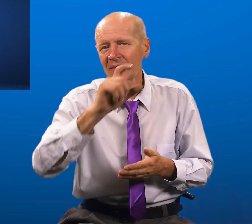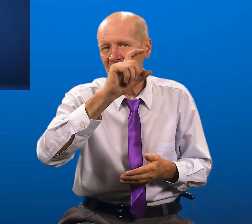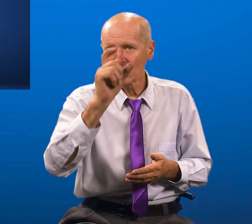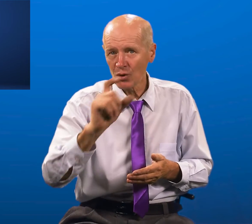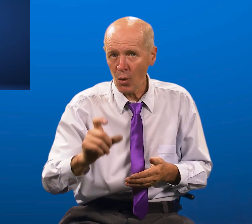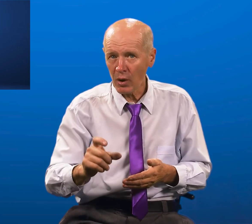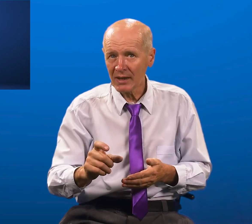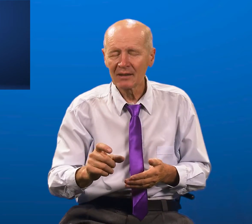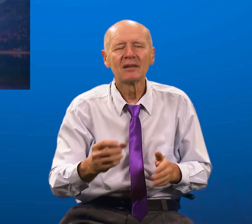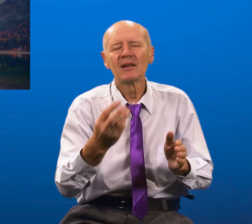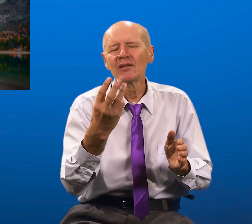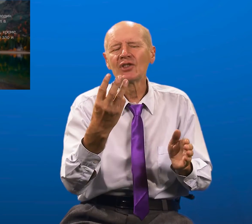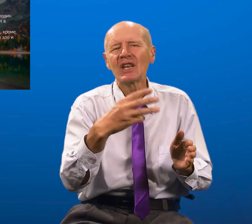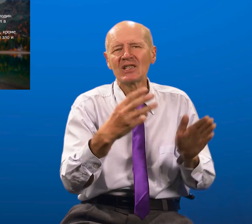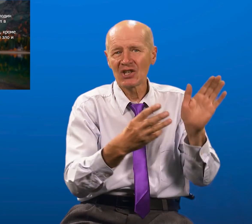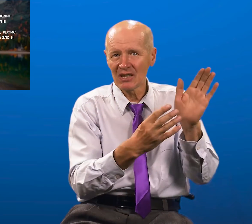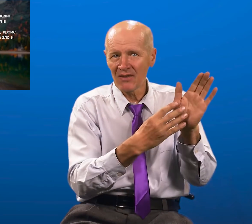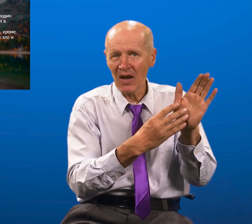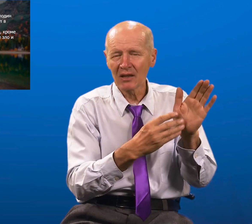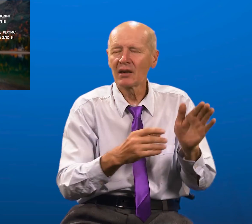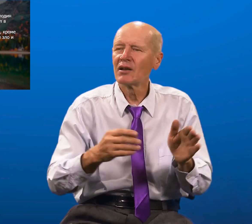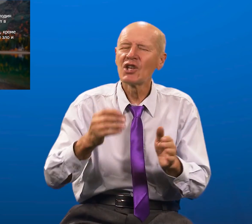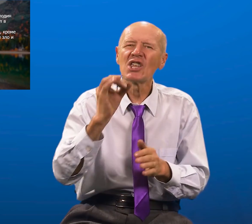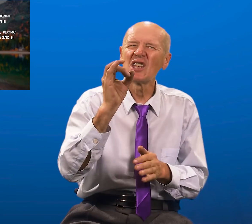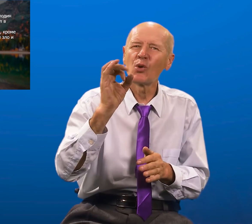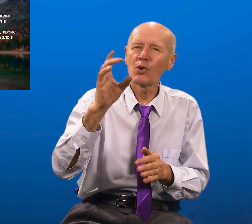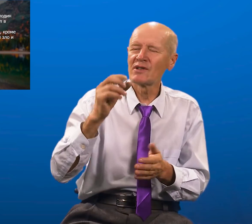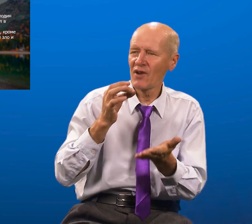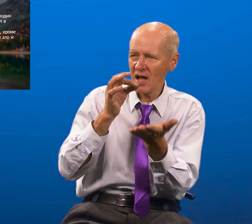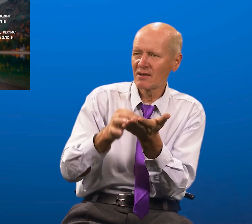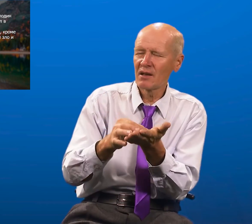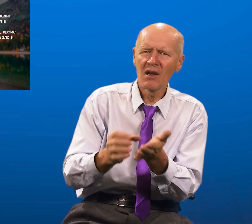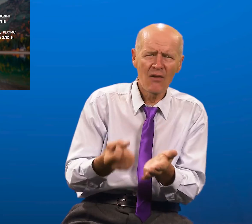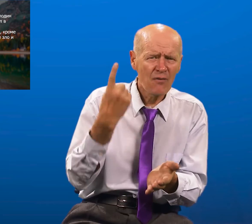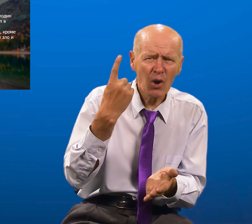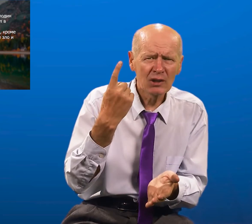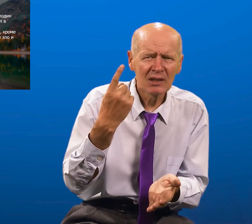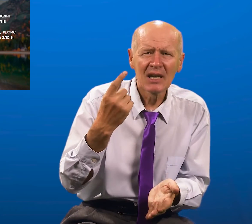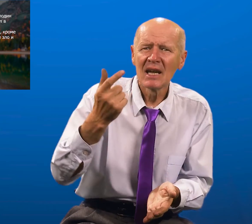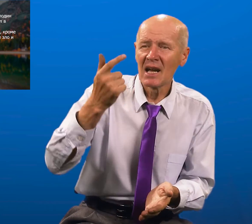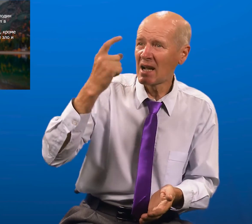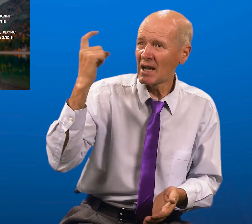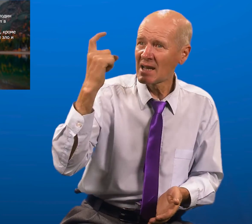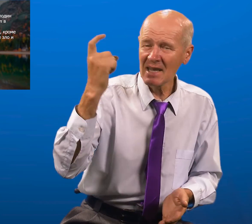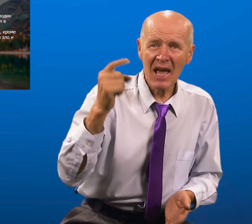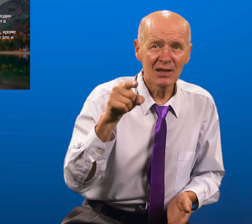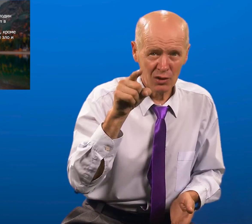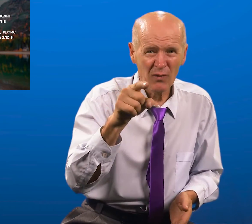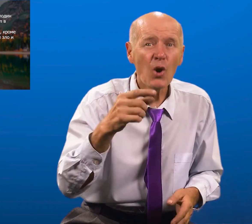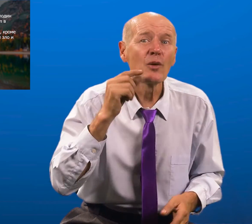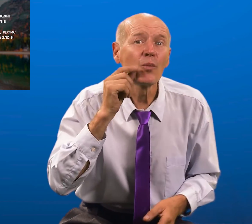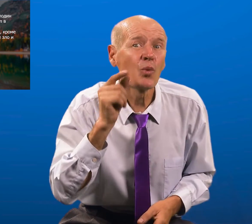это 8-9 стихи. «Но он сказал: вот господин мой не знает при мне ничего